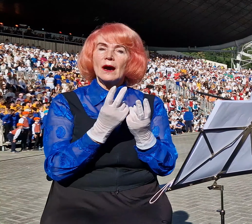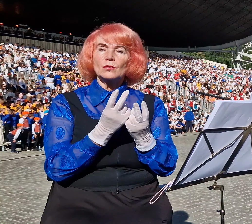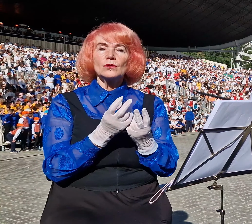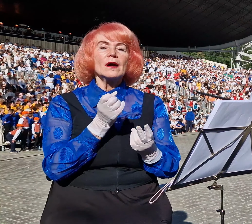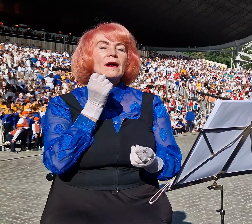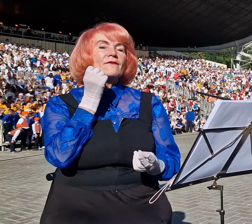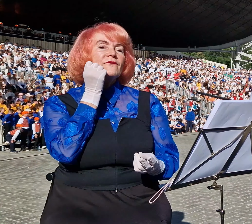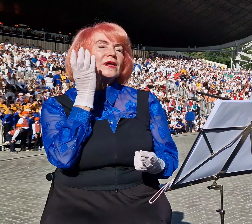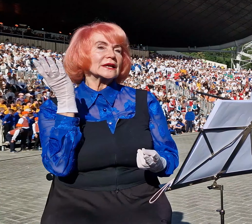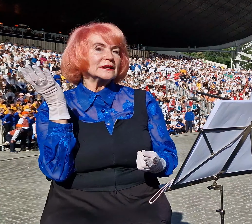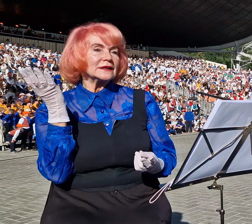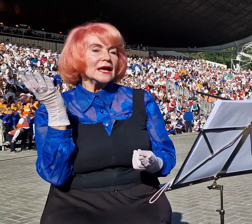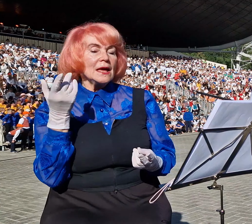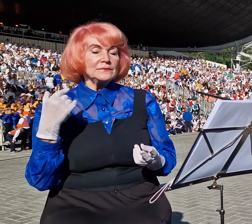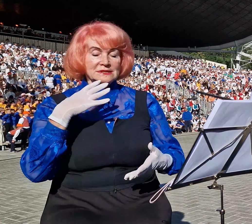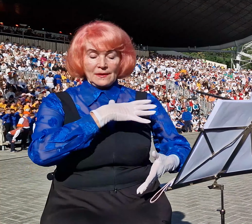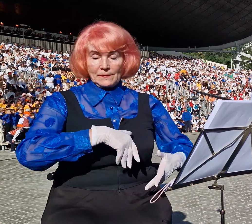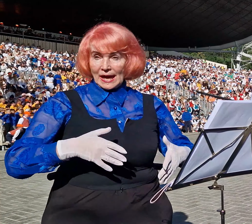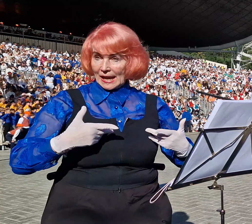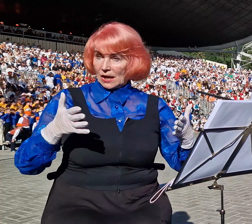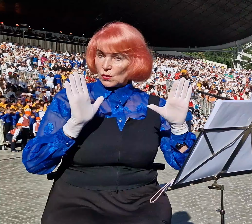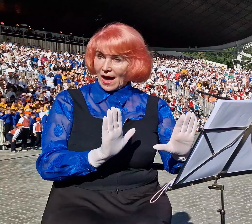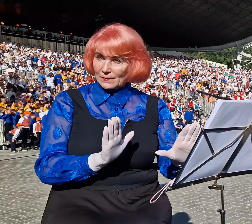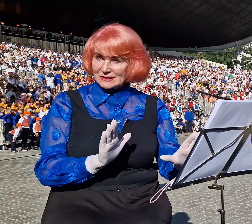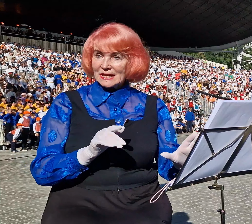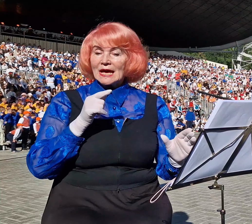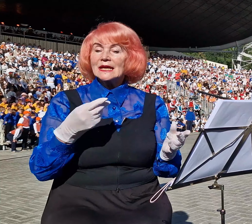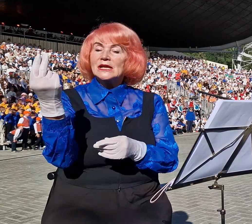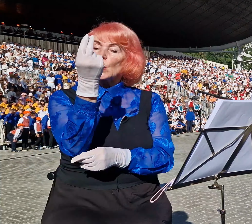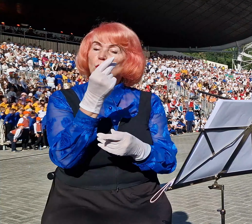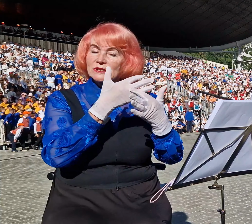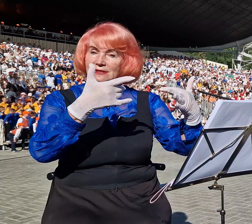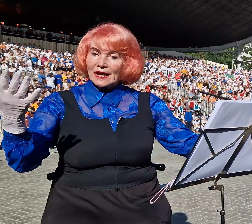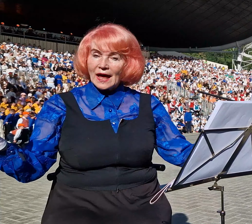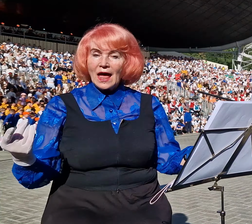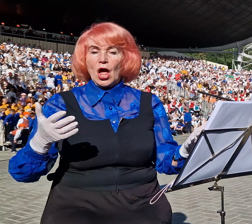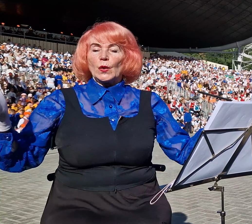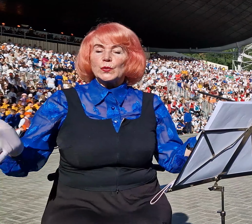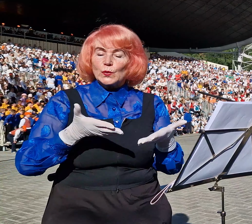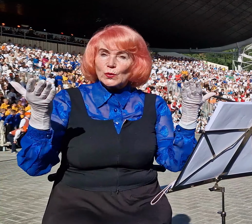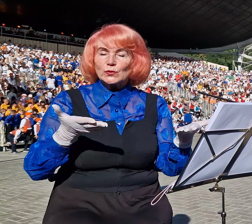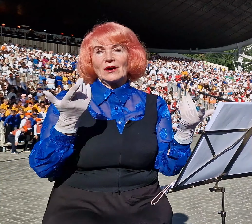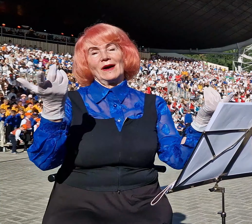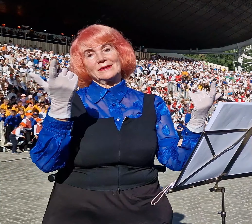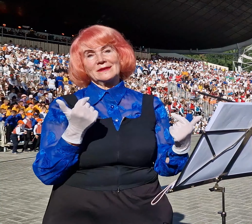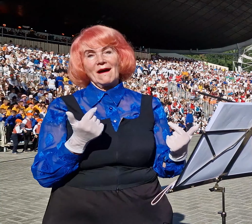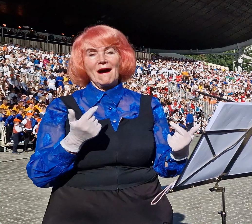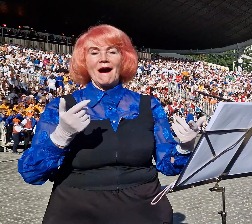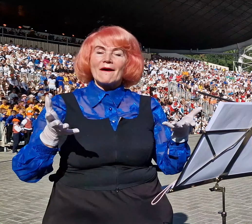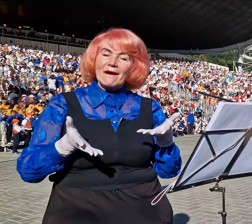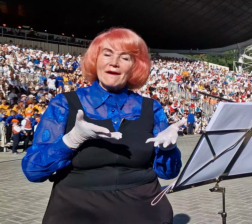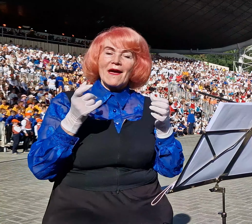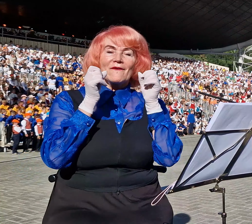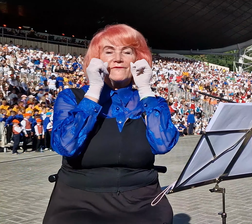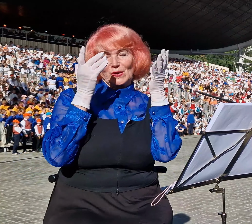veri, mis meie ellujäämist ja selle kunste turgutavad ja